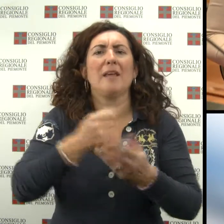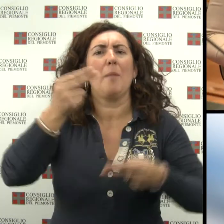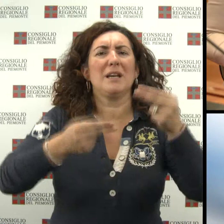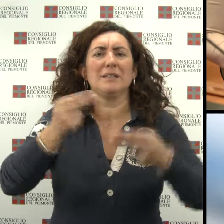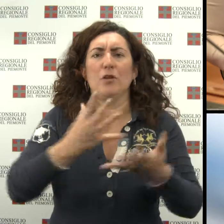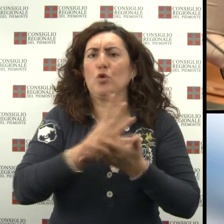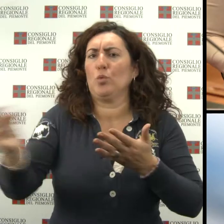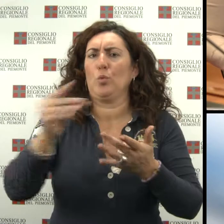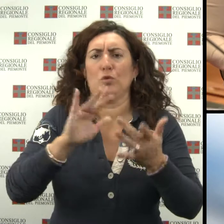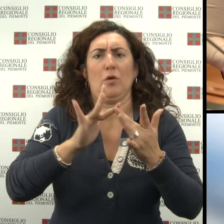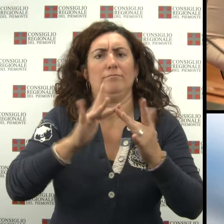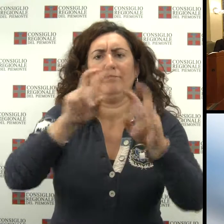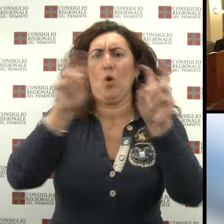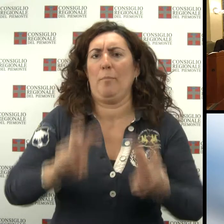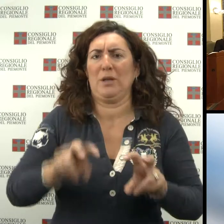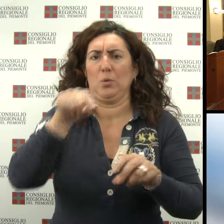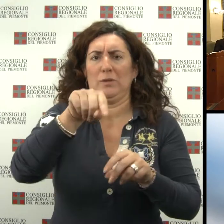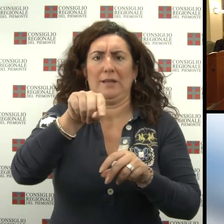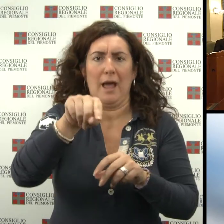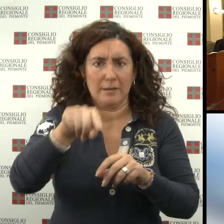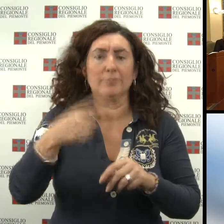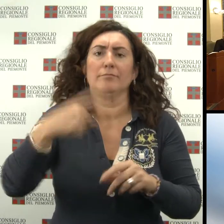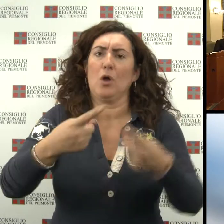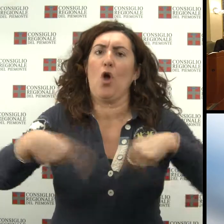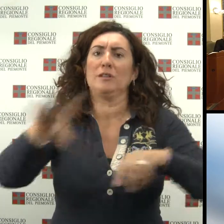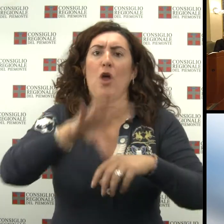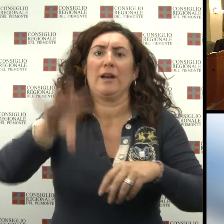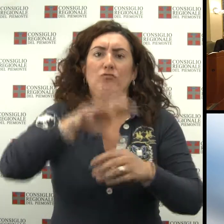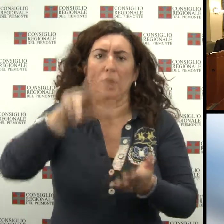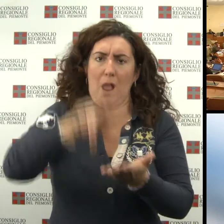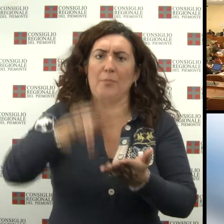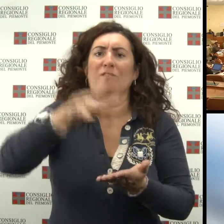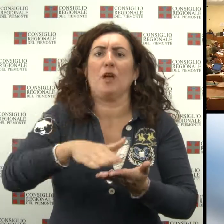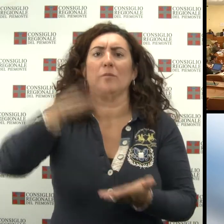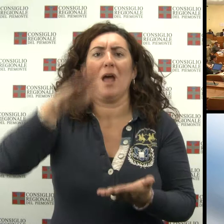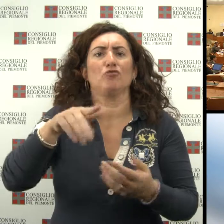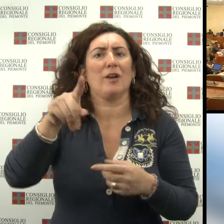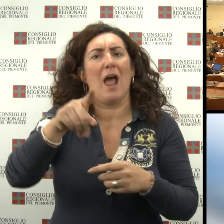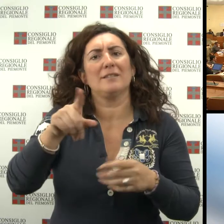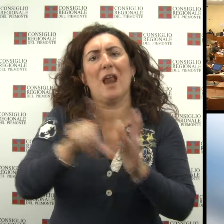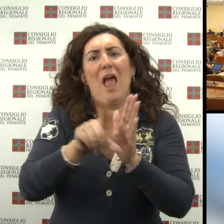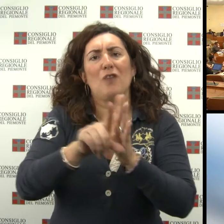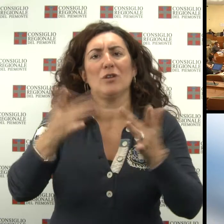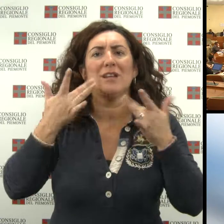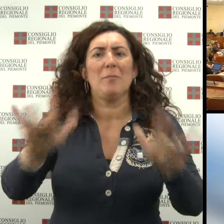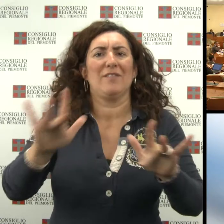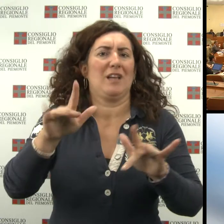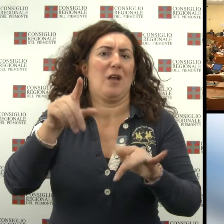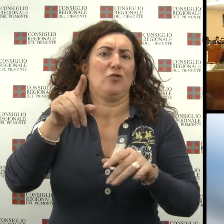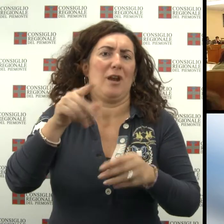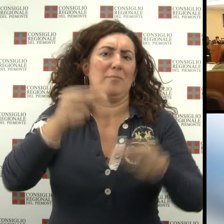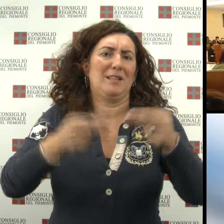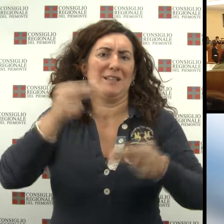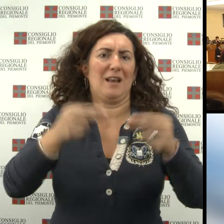amministrativi. Il Consiglio regionale ha approvato a maggioranza la legge sulla semplificazione amministrativa a garanzia del cittadino e delle imprese